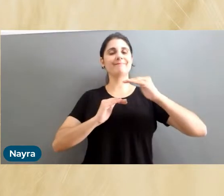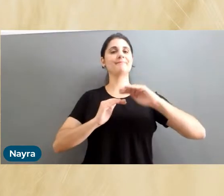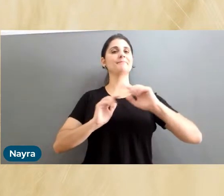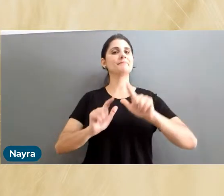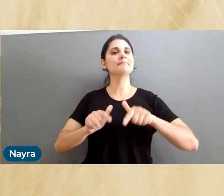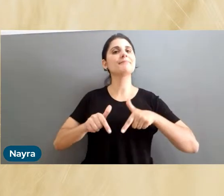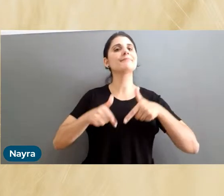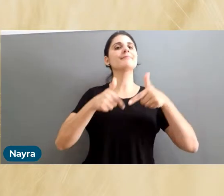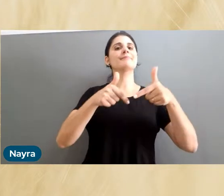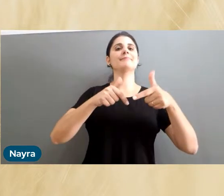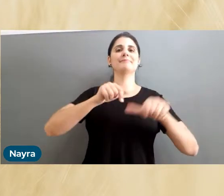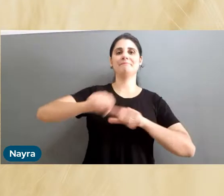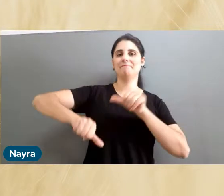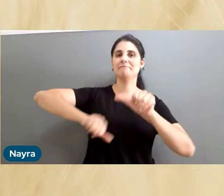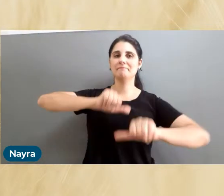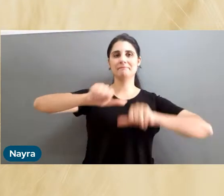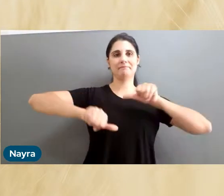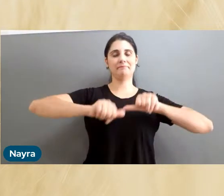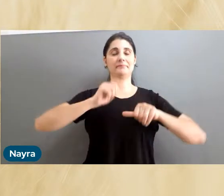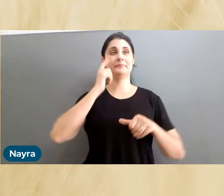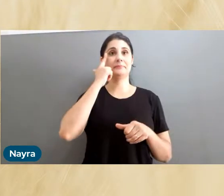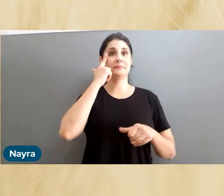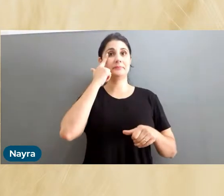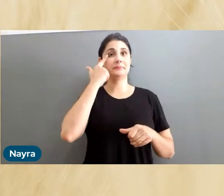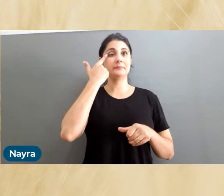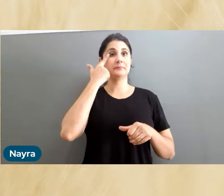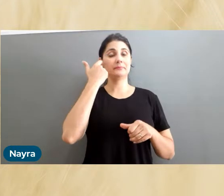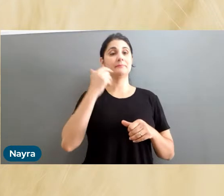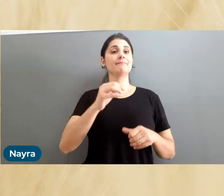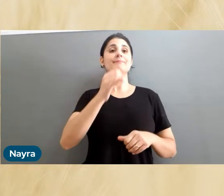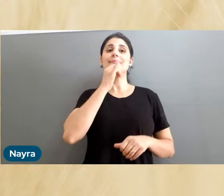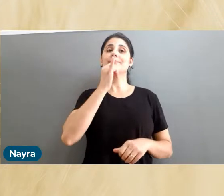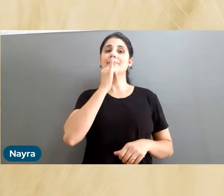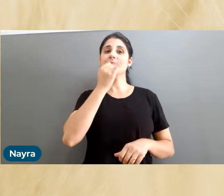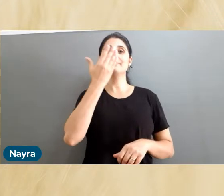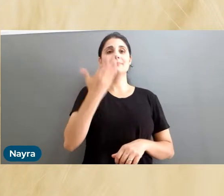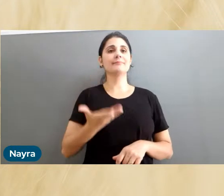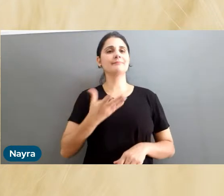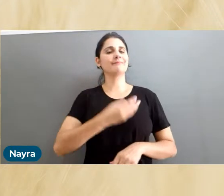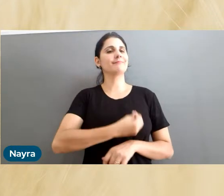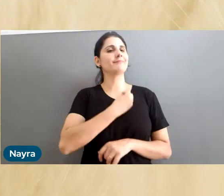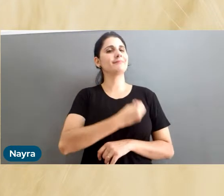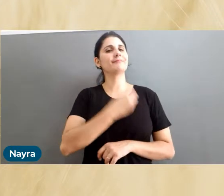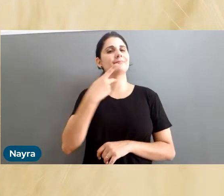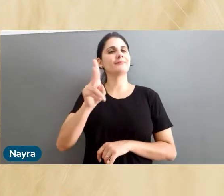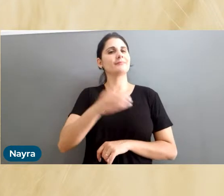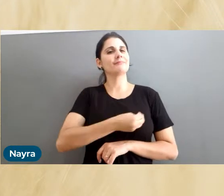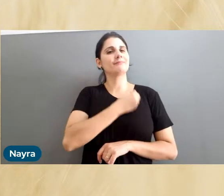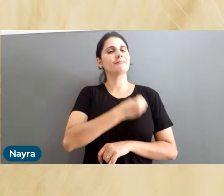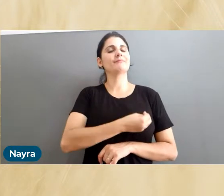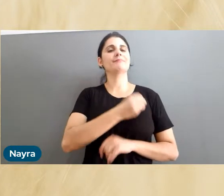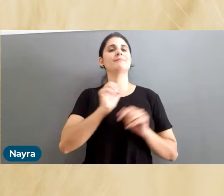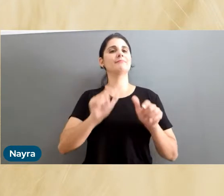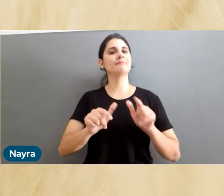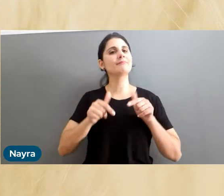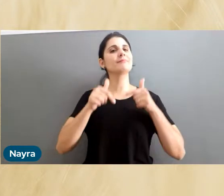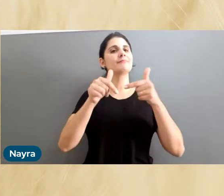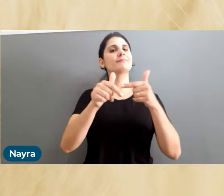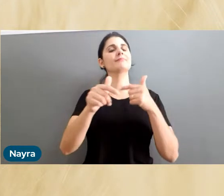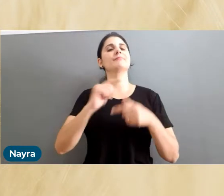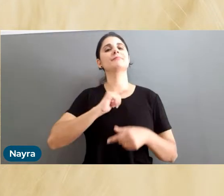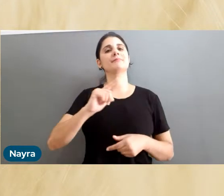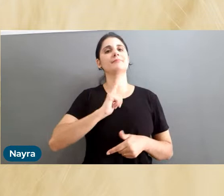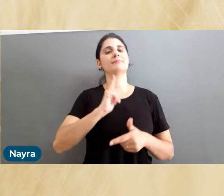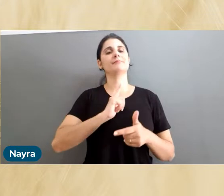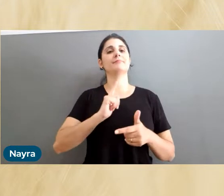mundo de regeneração. E é no exemplo do Cristo, da sua vida, da sua conduta, que nós temos os